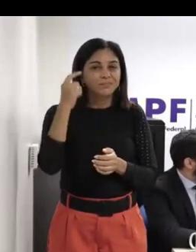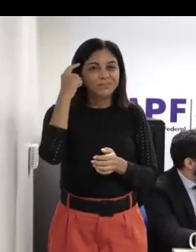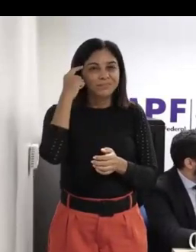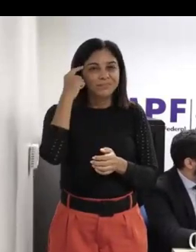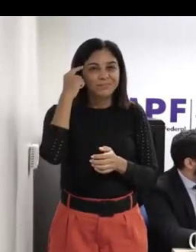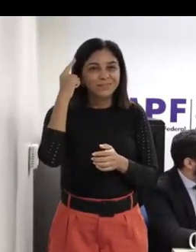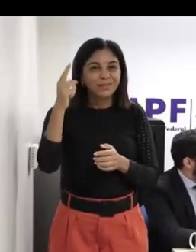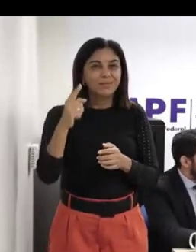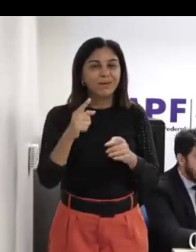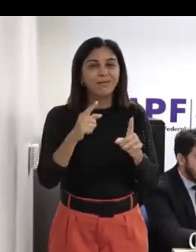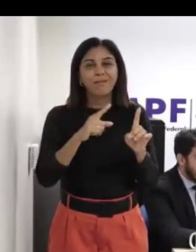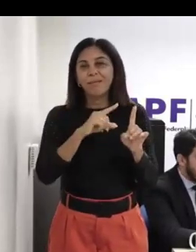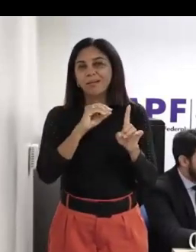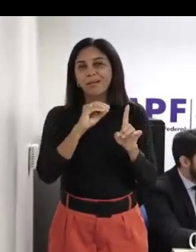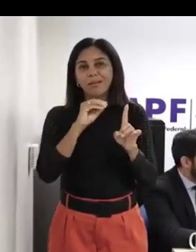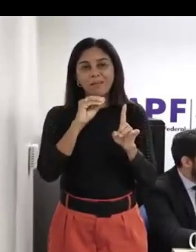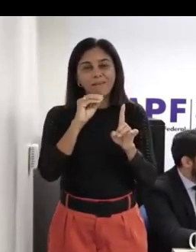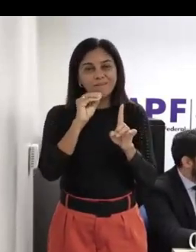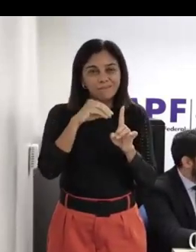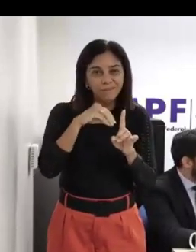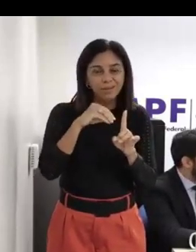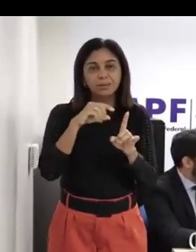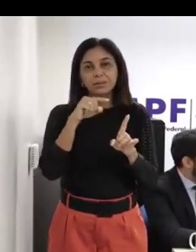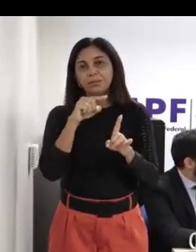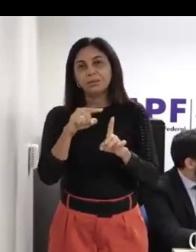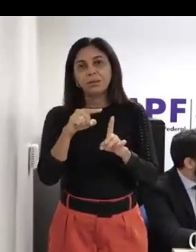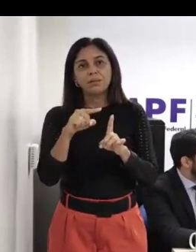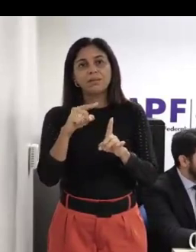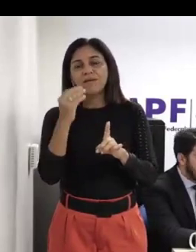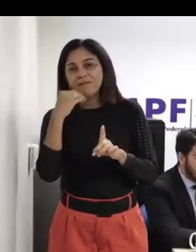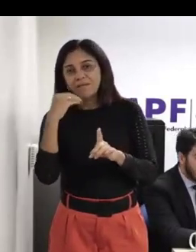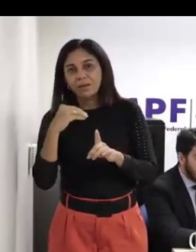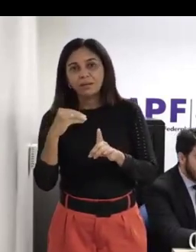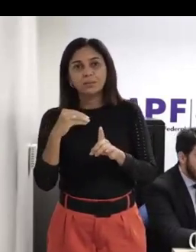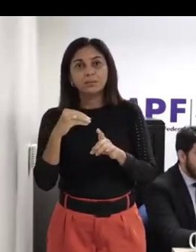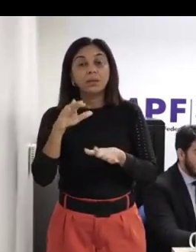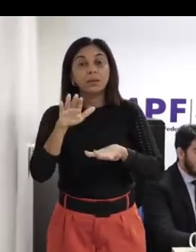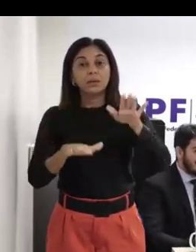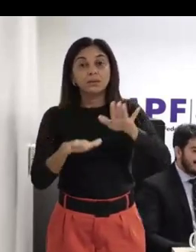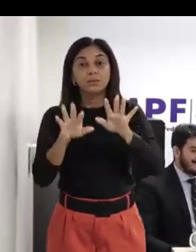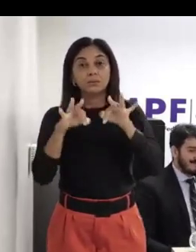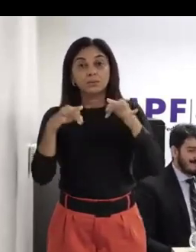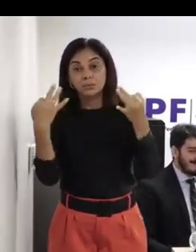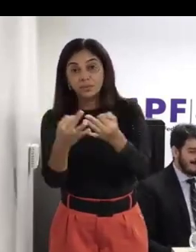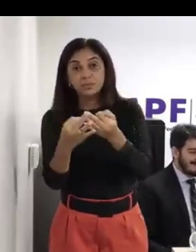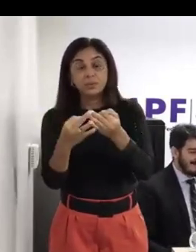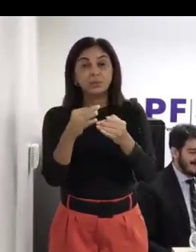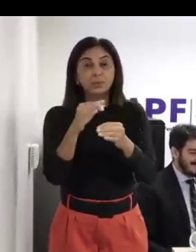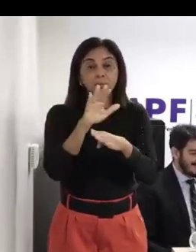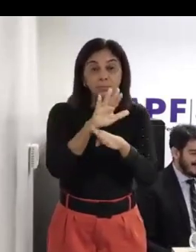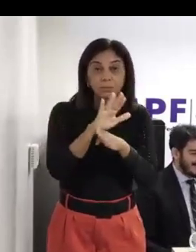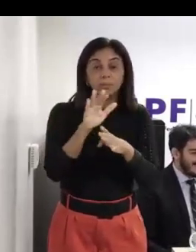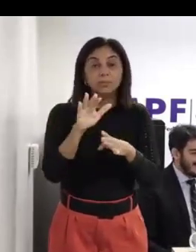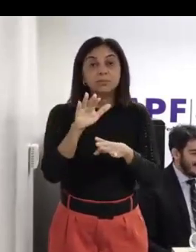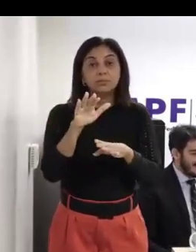diferente motivos Desde da necessidade de cuidadores até a passando pelo fato de que muitos não têm acesso